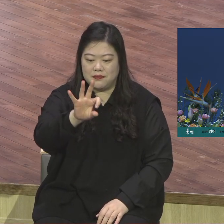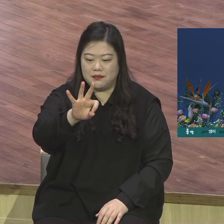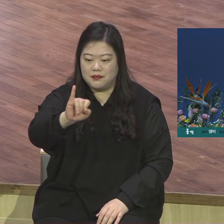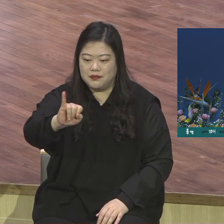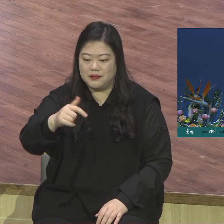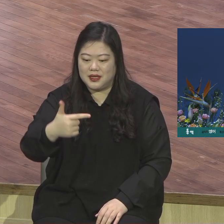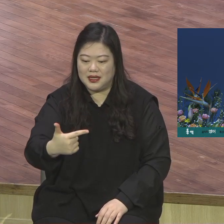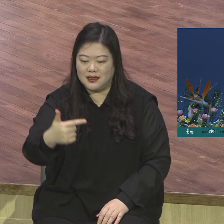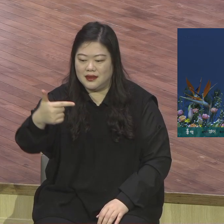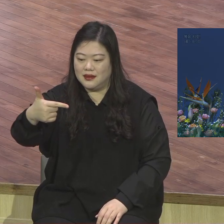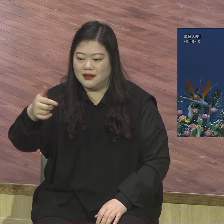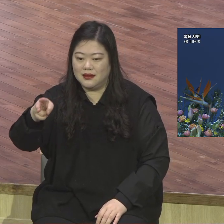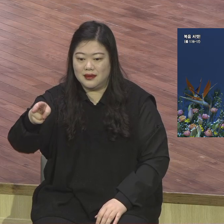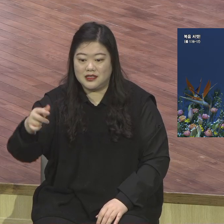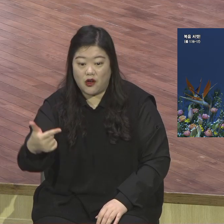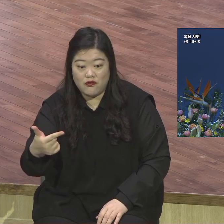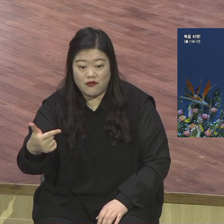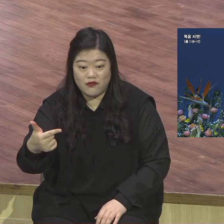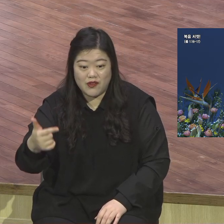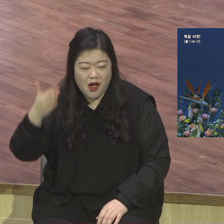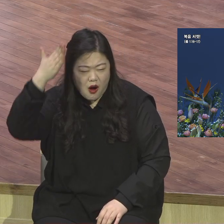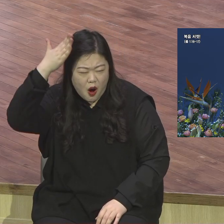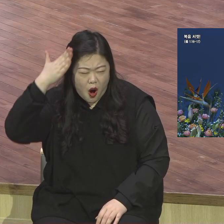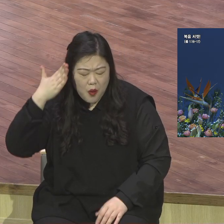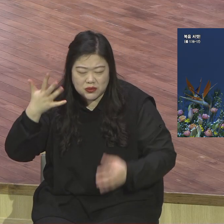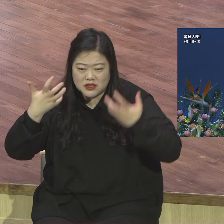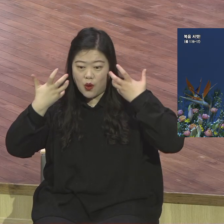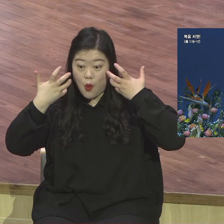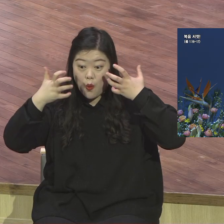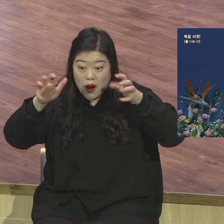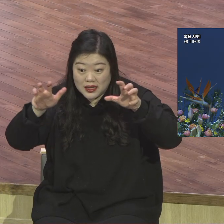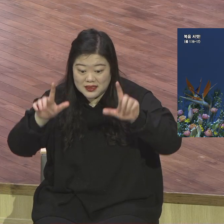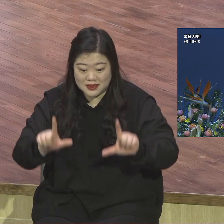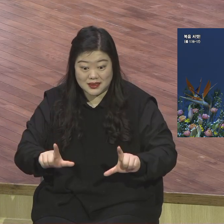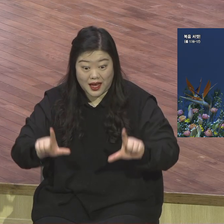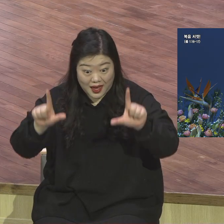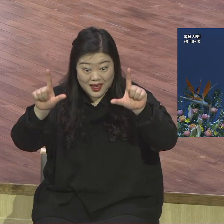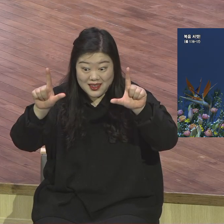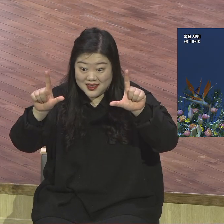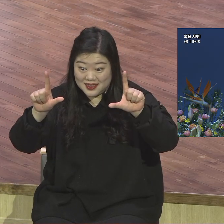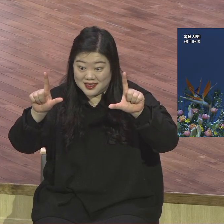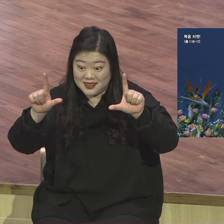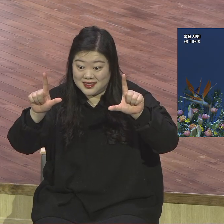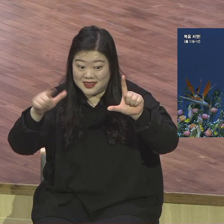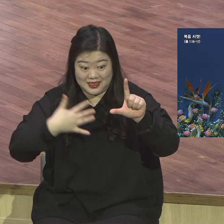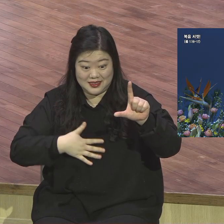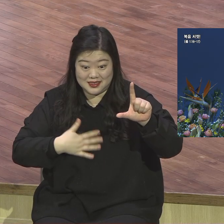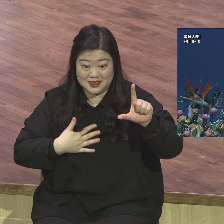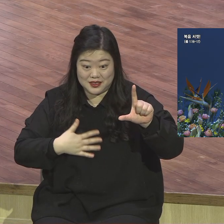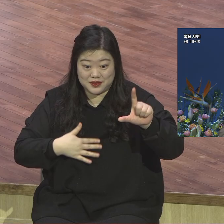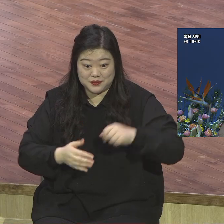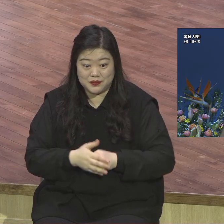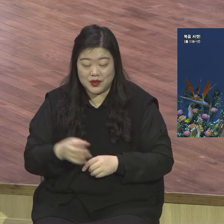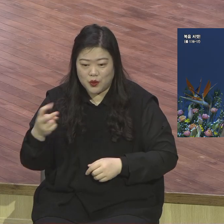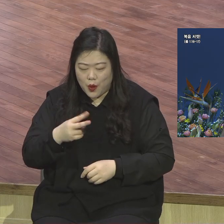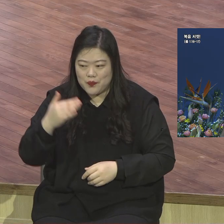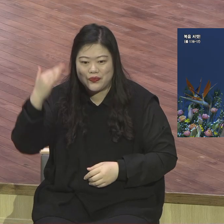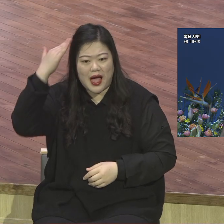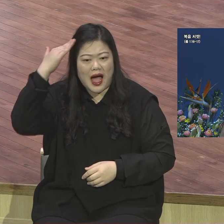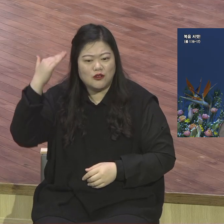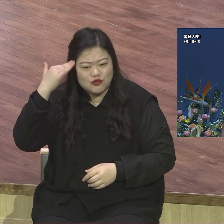뜻이죠. 우리나라는 이 호랑이라는 동물과 아주 친숙합니다. 한반도를